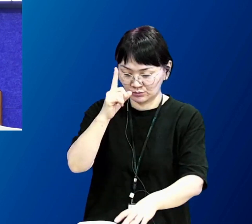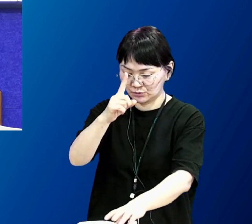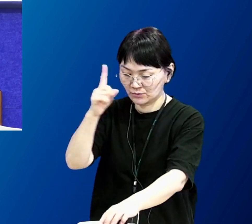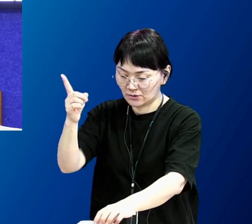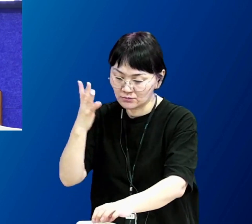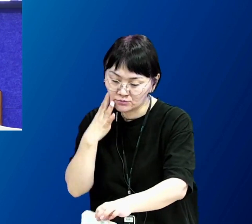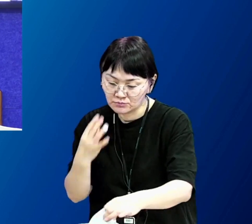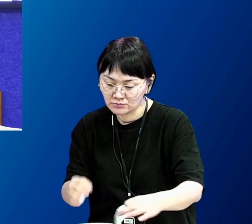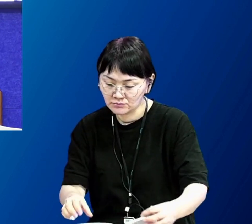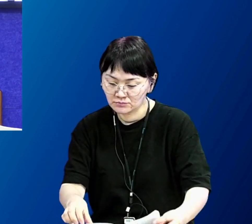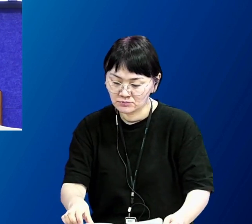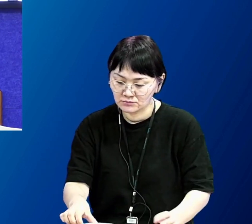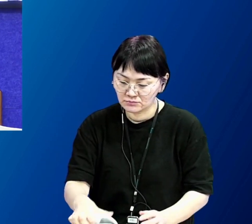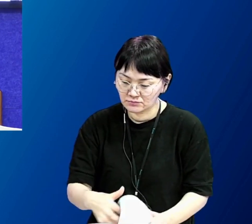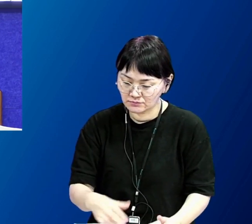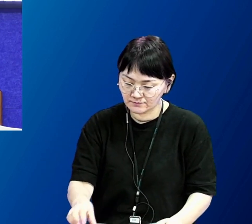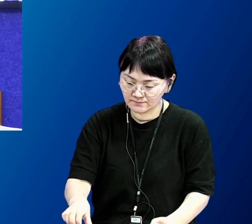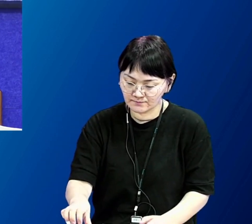119-ийн